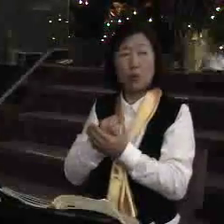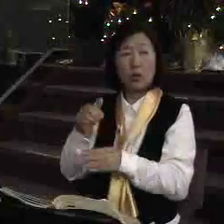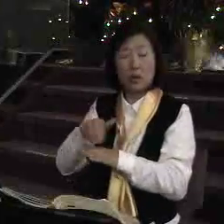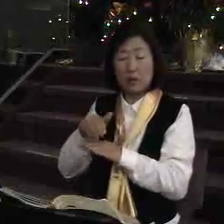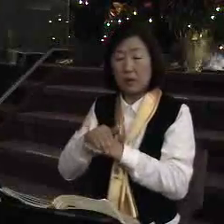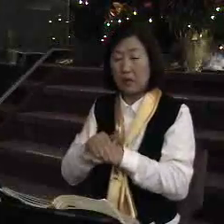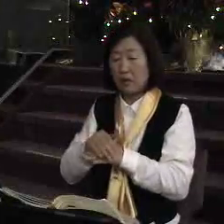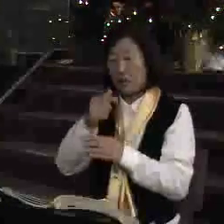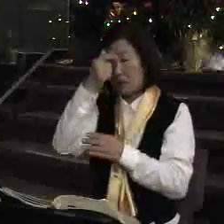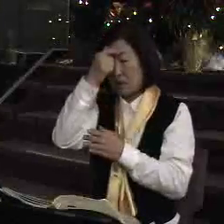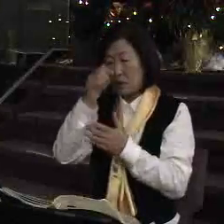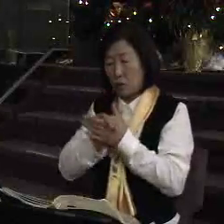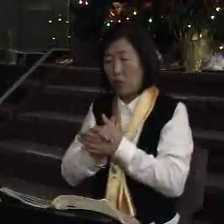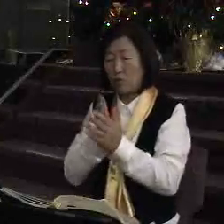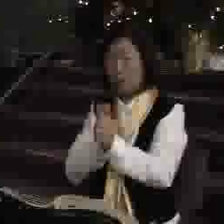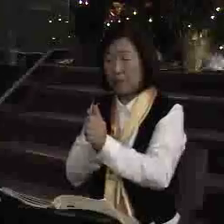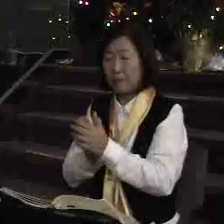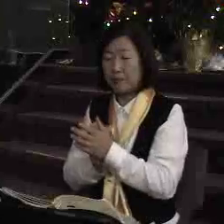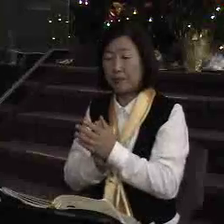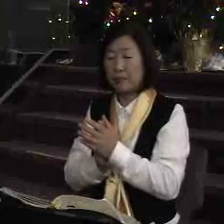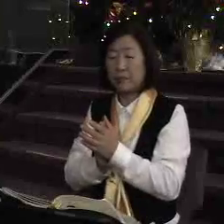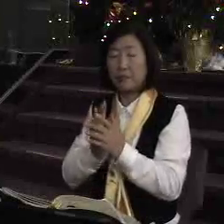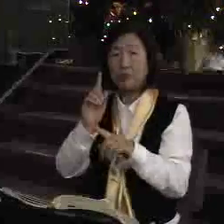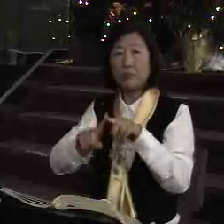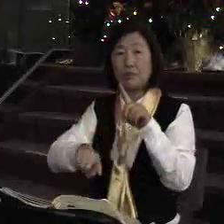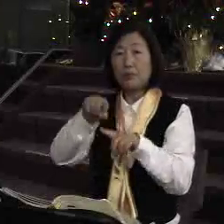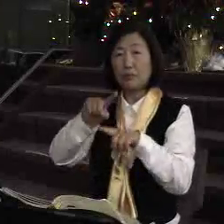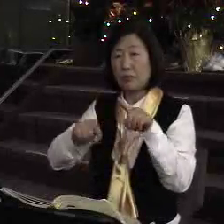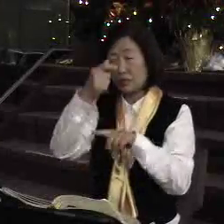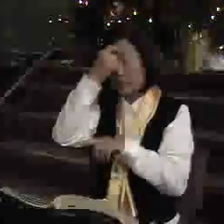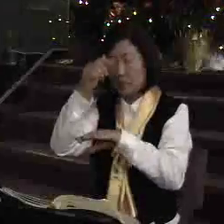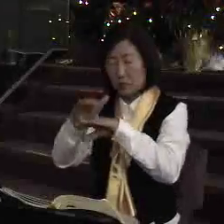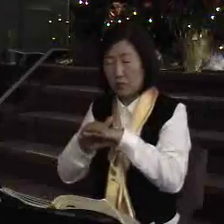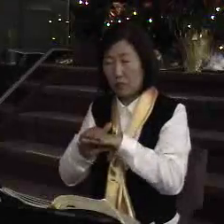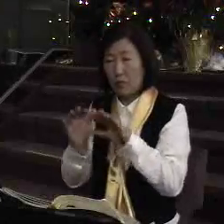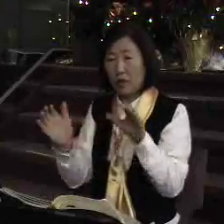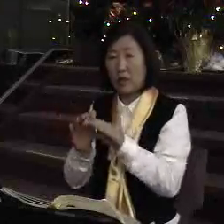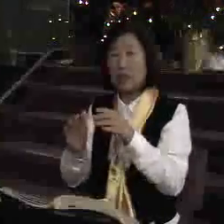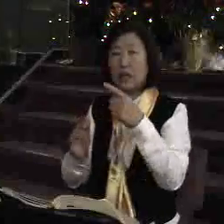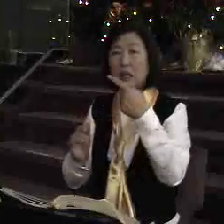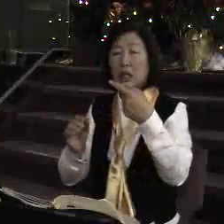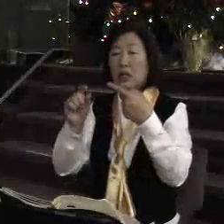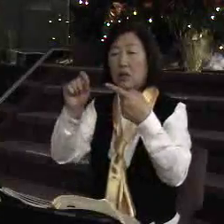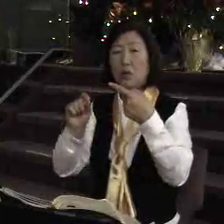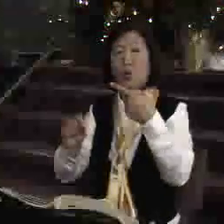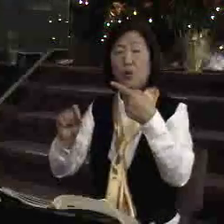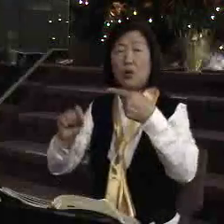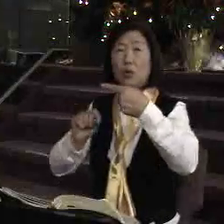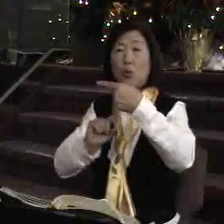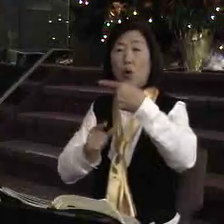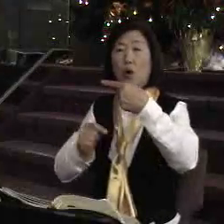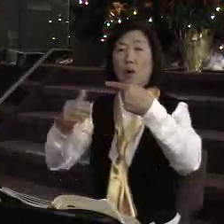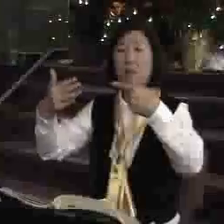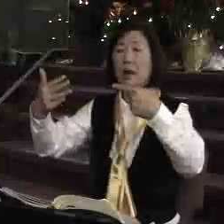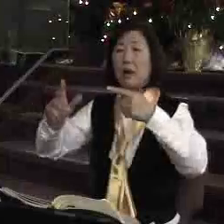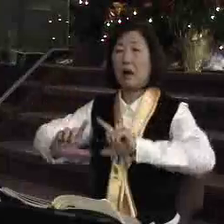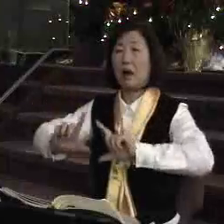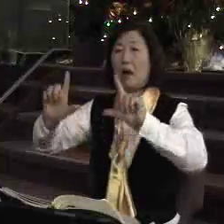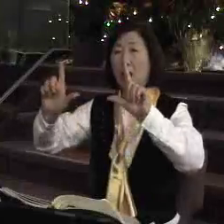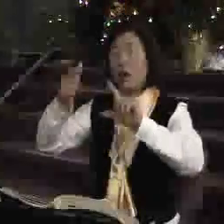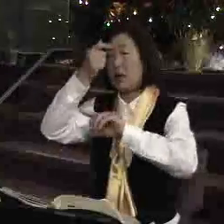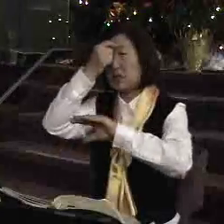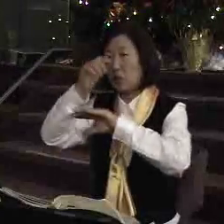주시기를 부탁드립니다. 목요연합 기도회는 1월 8일 날 자녀를 위한 기도로 새해 첫 기도 포문을